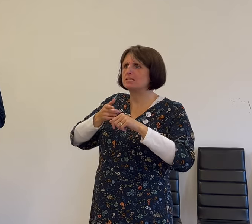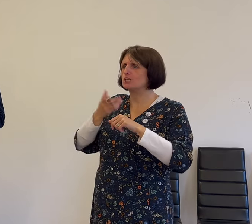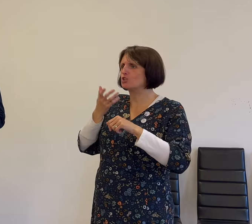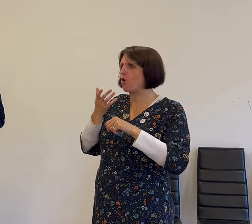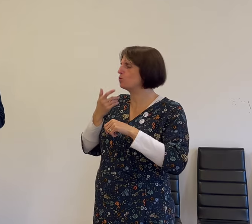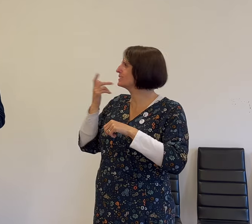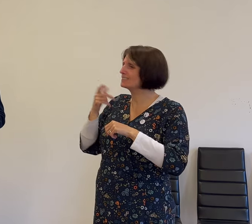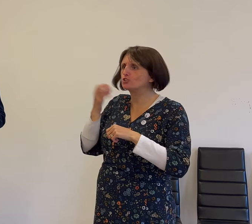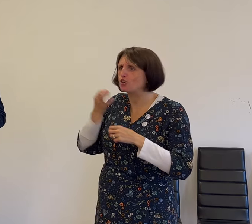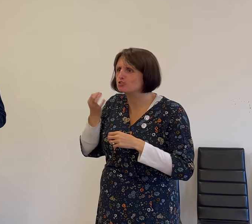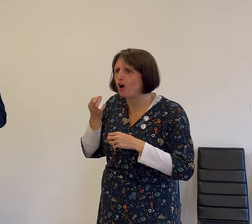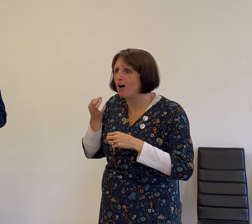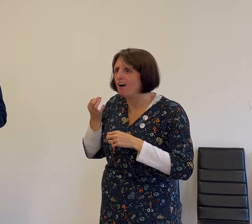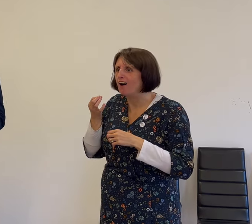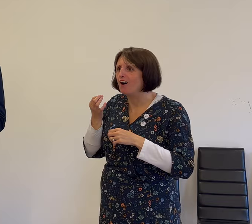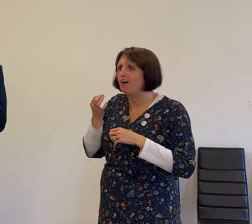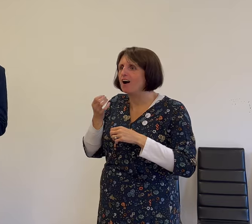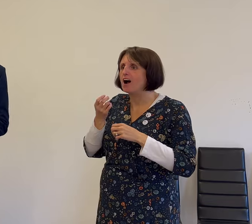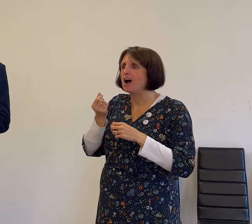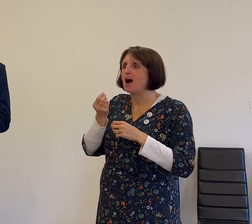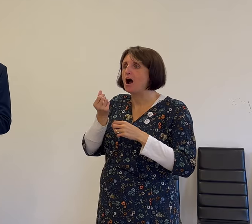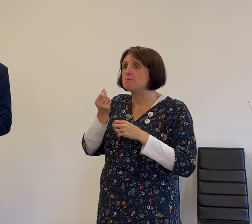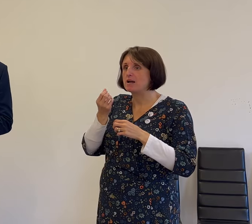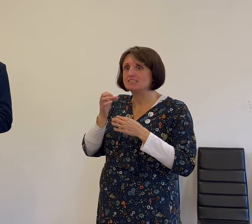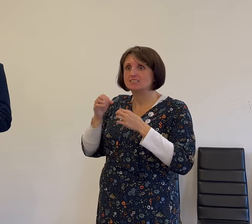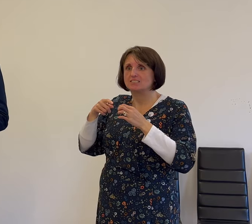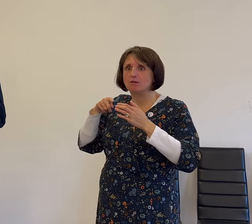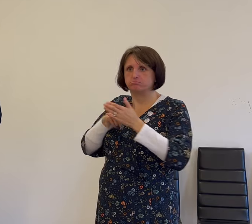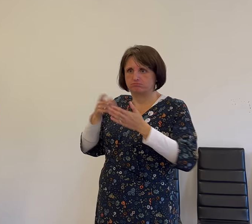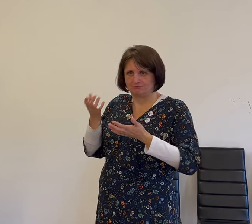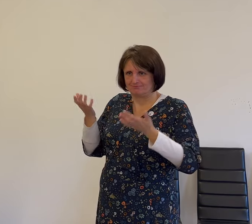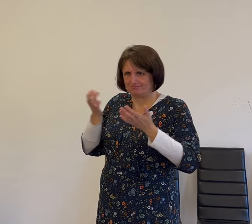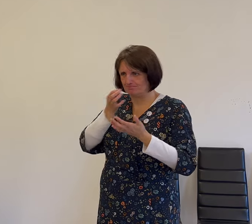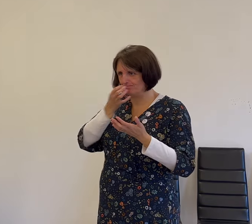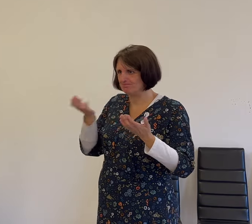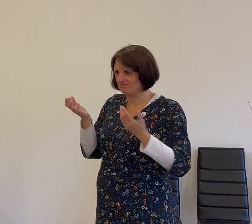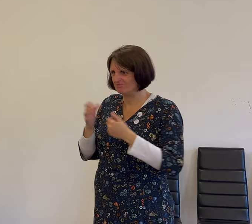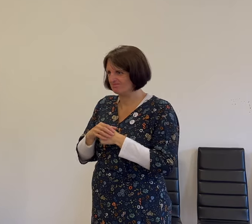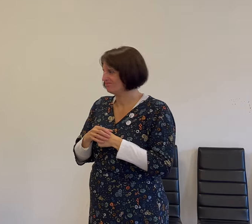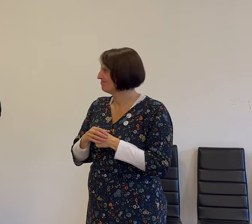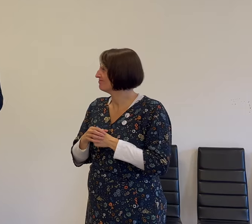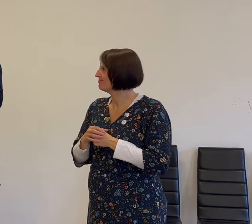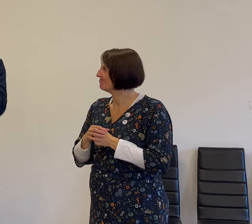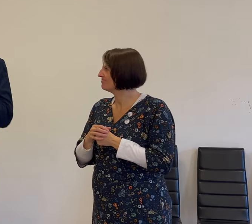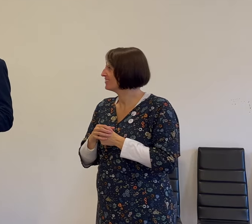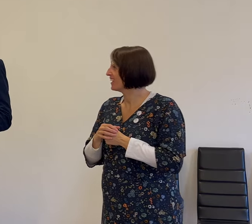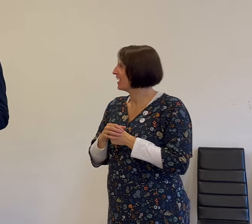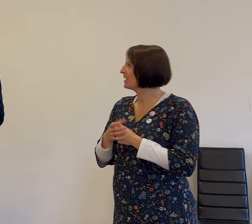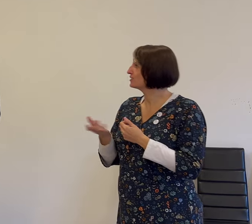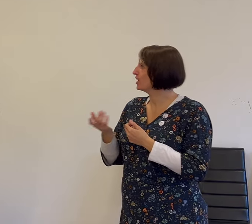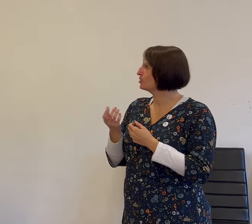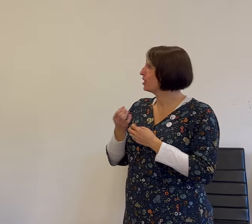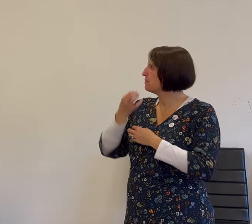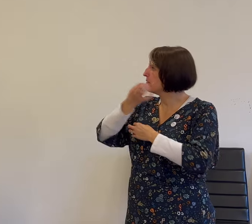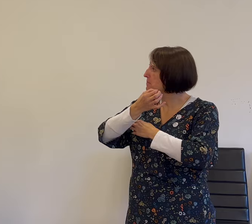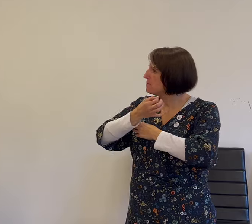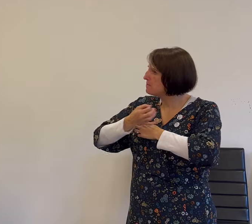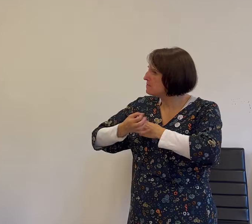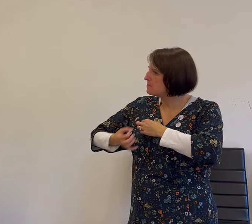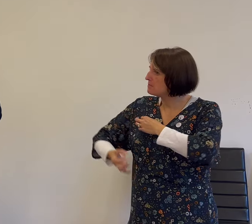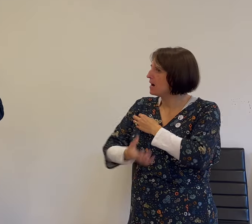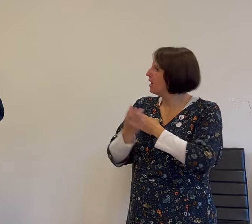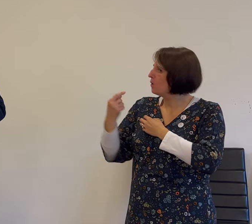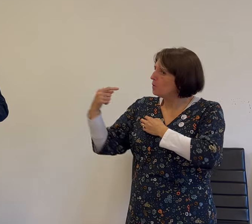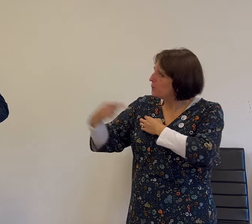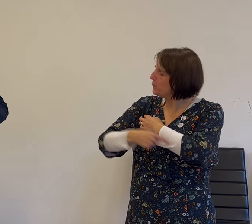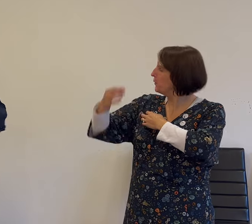To nebude dobře. Jo, to můžete takhle toho budat, tam to nechá drobný zářez, ale jako to nepropíchnete.